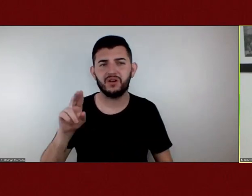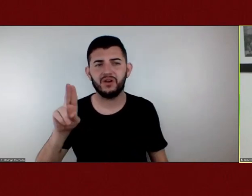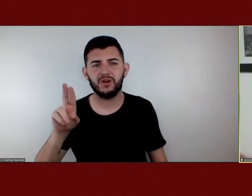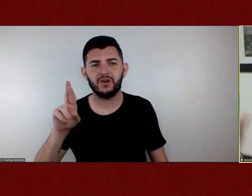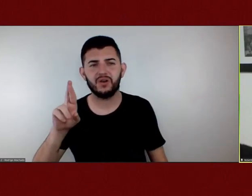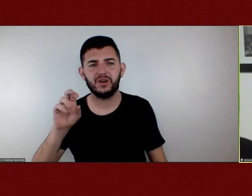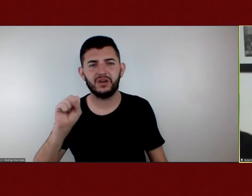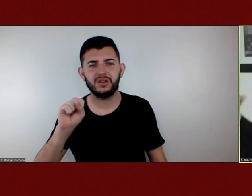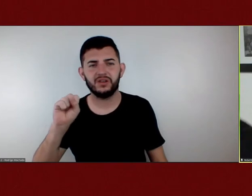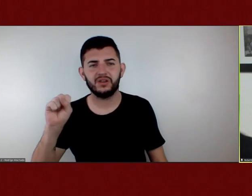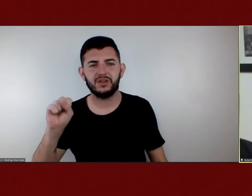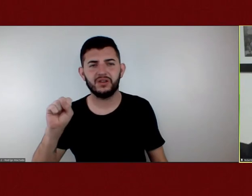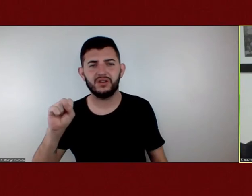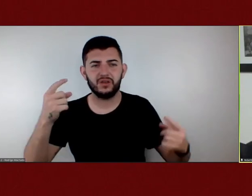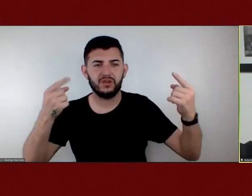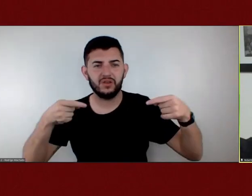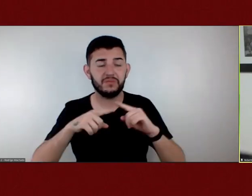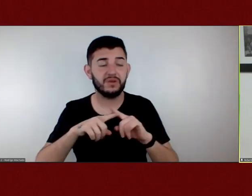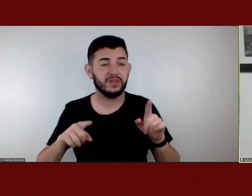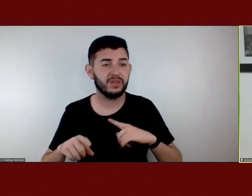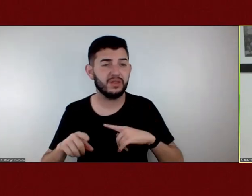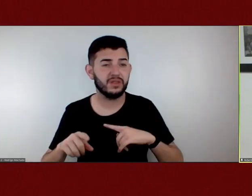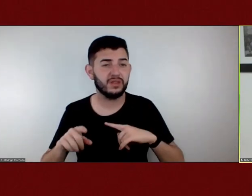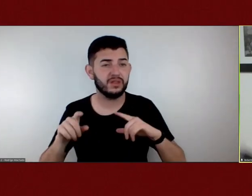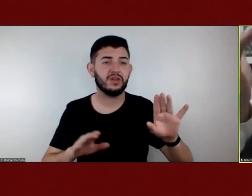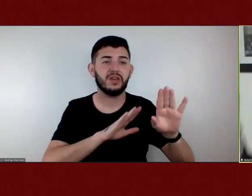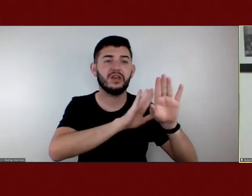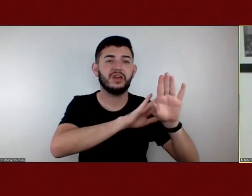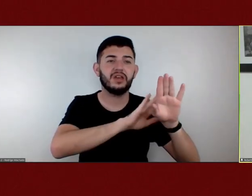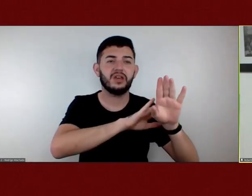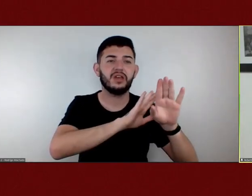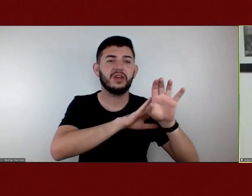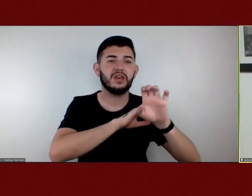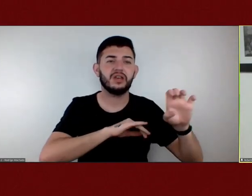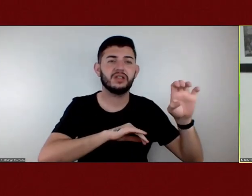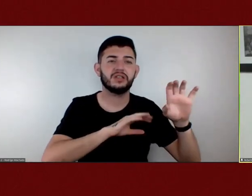esquerda que tiveram como